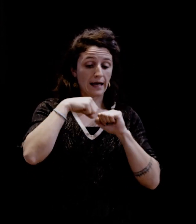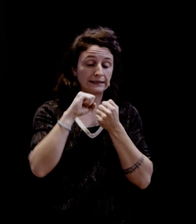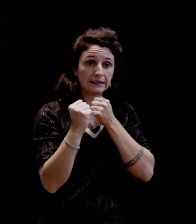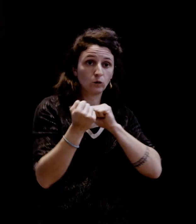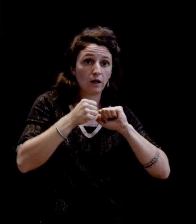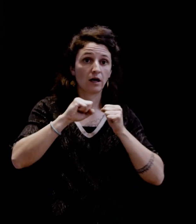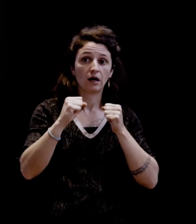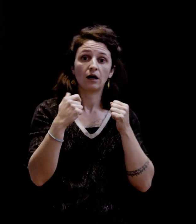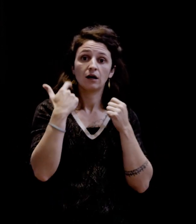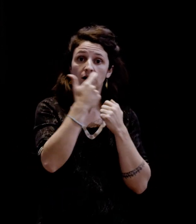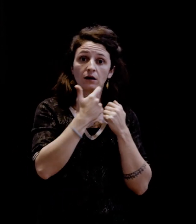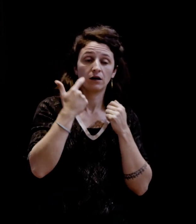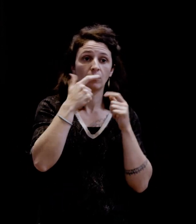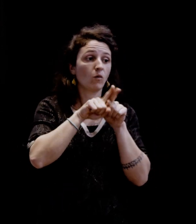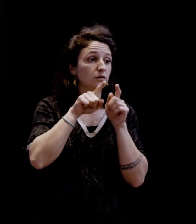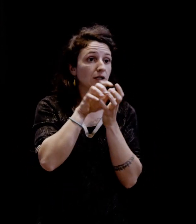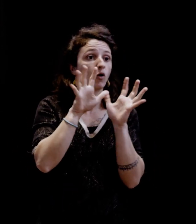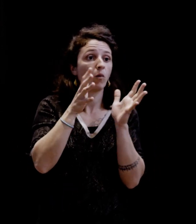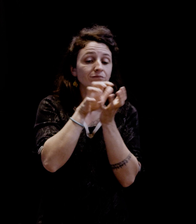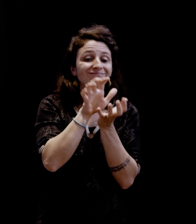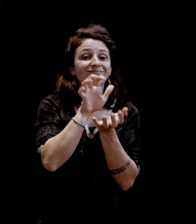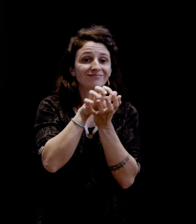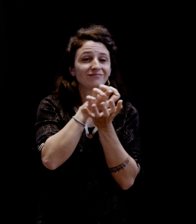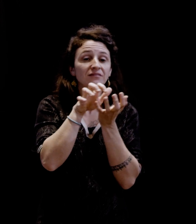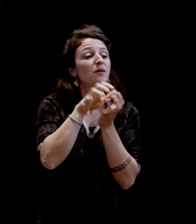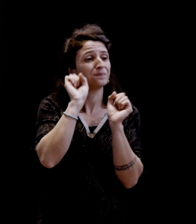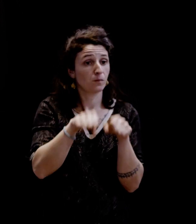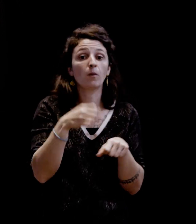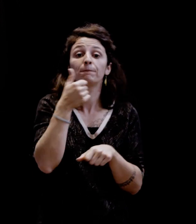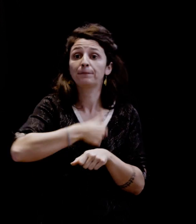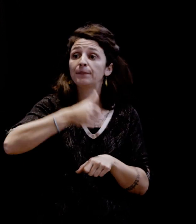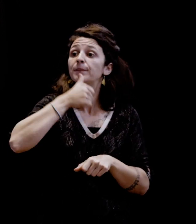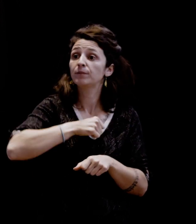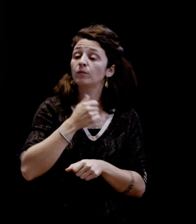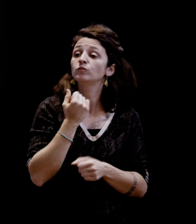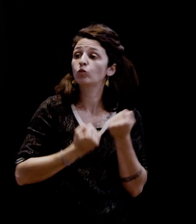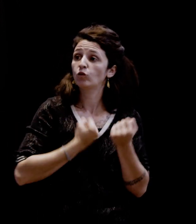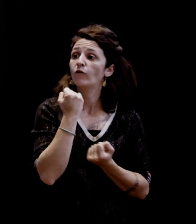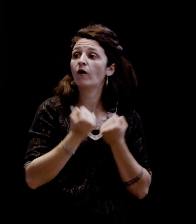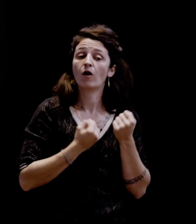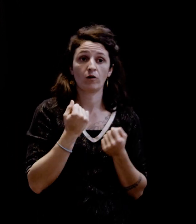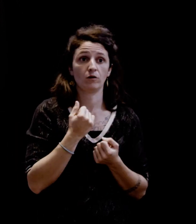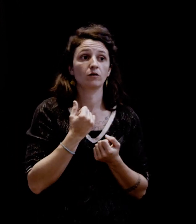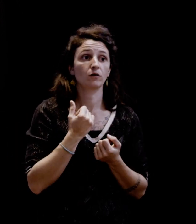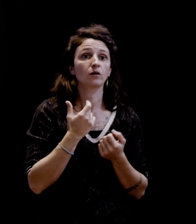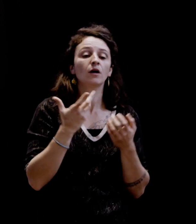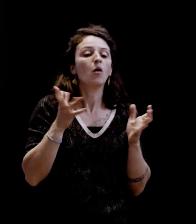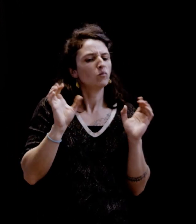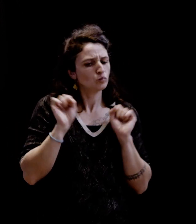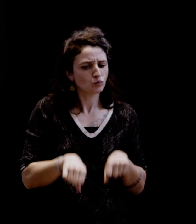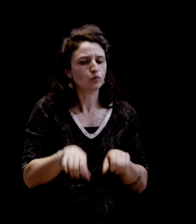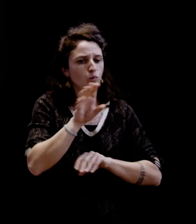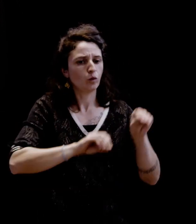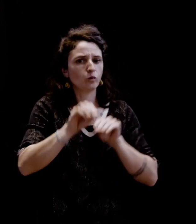temporomandibulaire, celle qui vous fait ouvrir et fermer la bouche, avec des vraies douleurs. Donc, on peut corriger ces malocclusions. On a beaucoup de patients dans